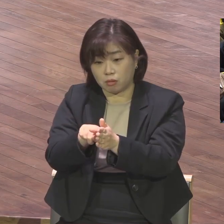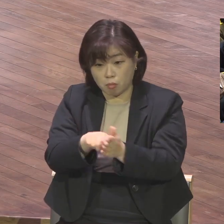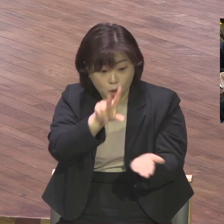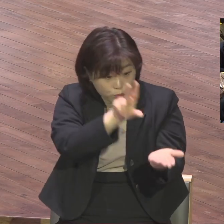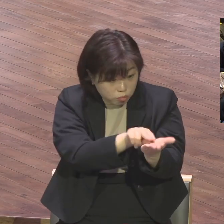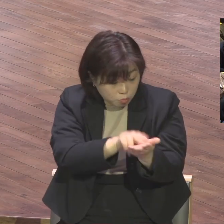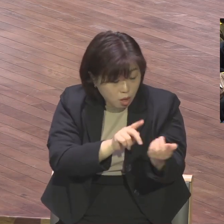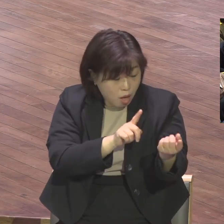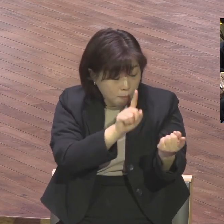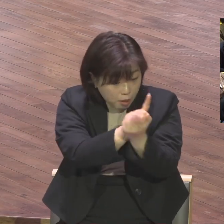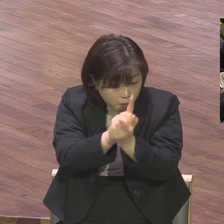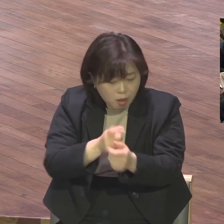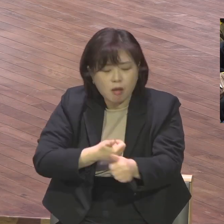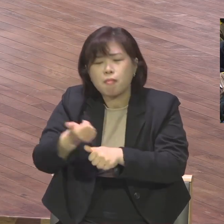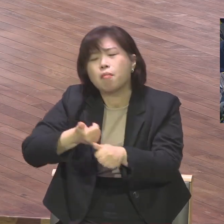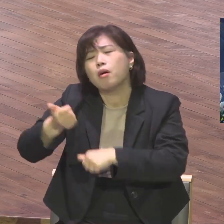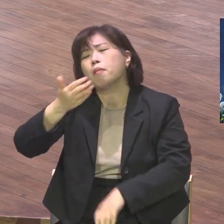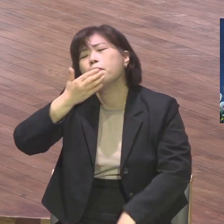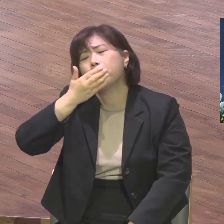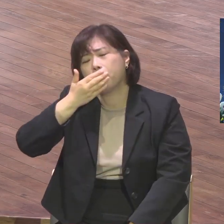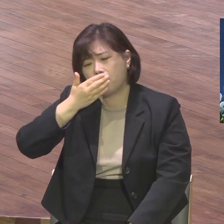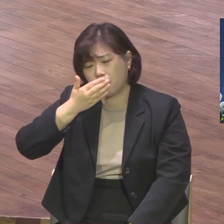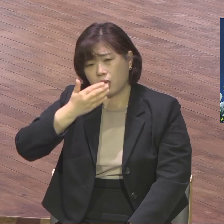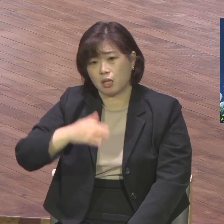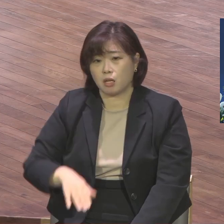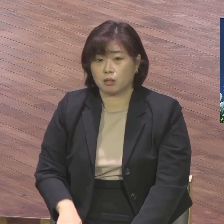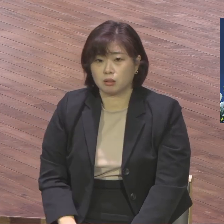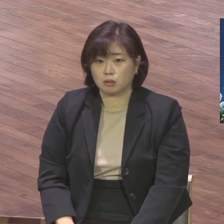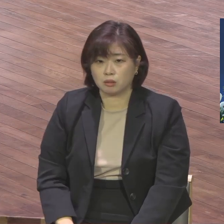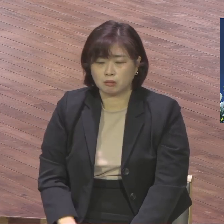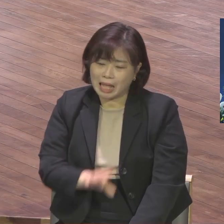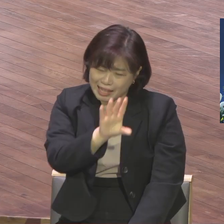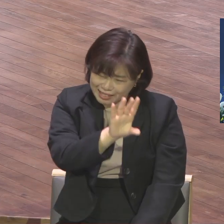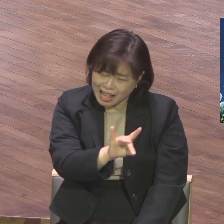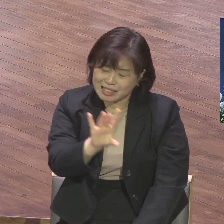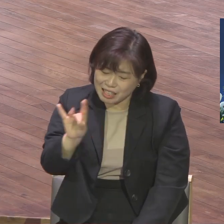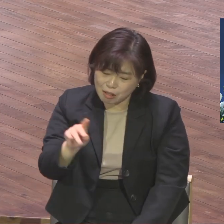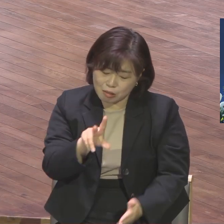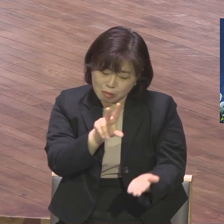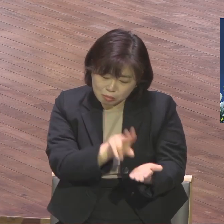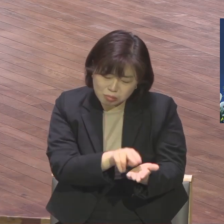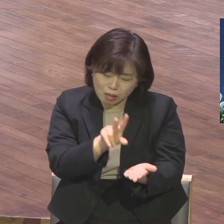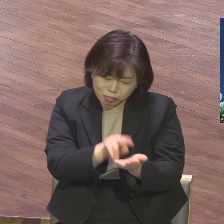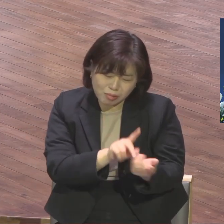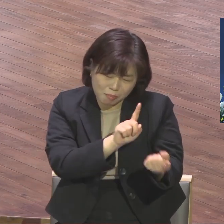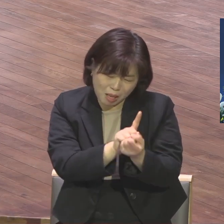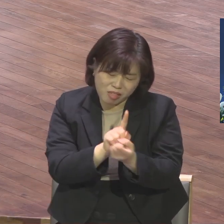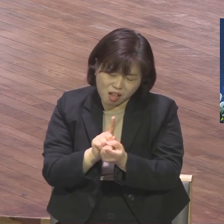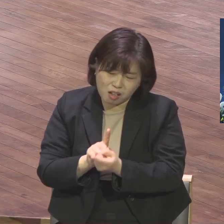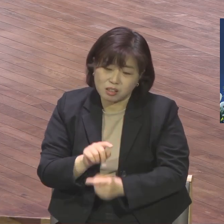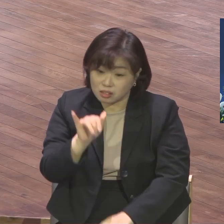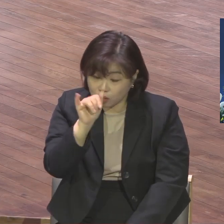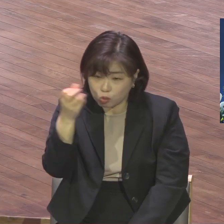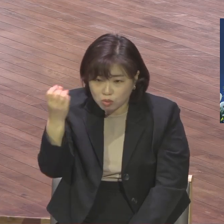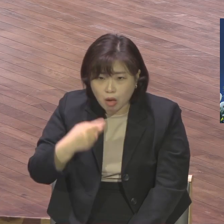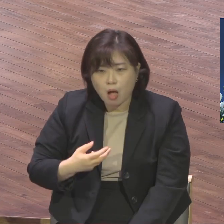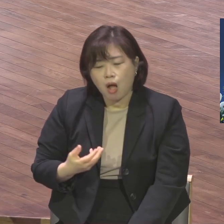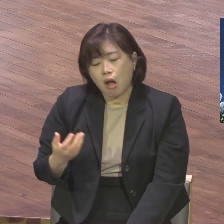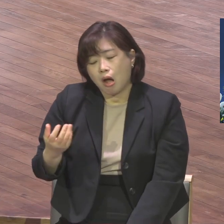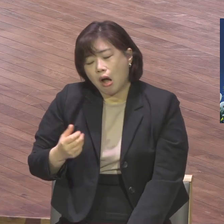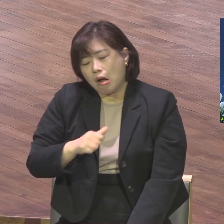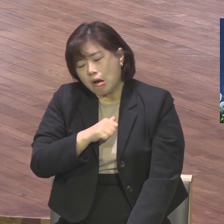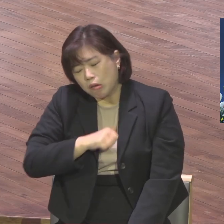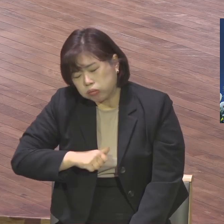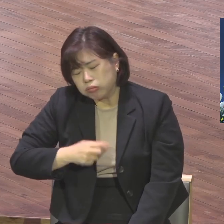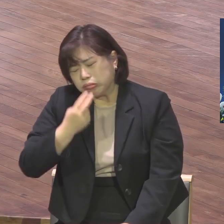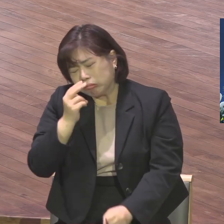다양한 문제 사건을 접하게 되죠. 때로는 감당하기 힘들 정도로 아픔도 당합니다. 억울함도 당합니다.